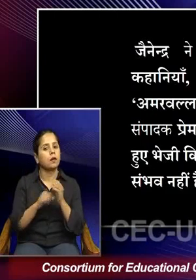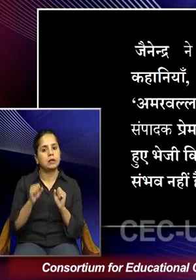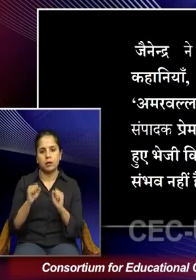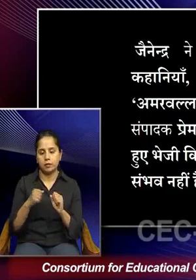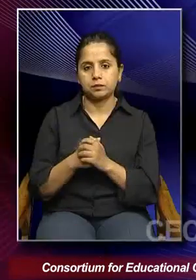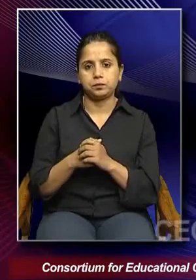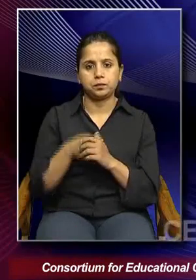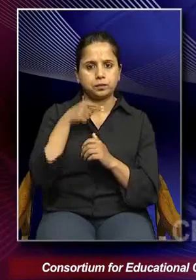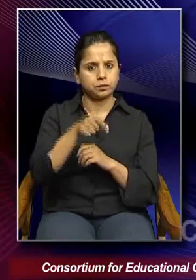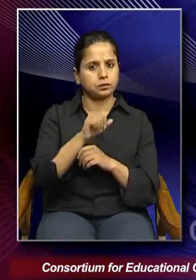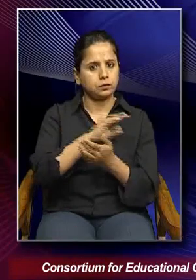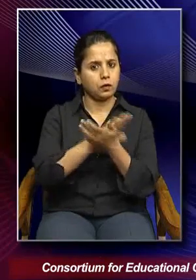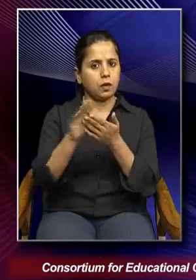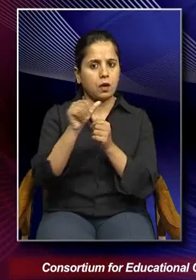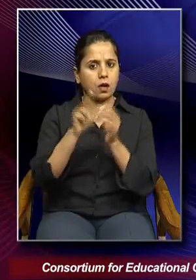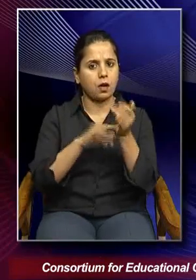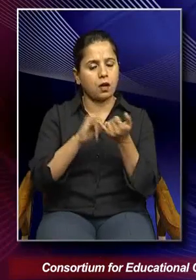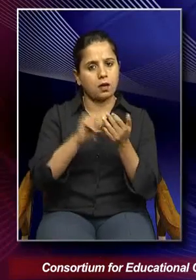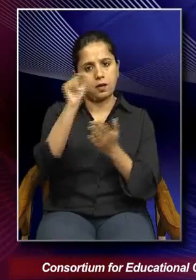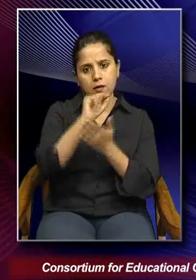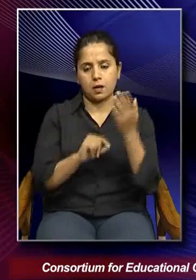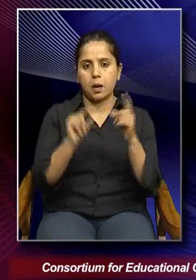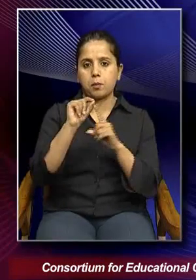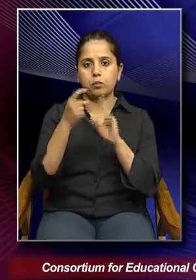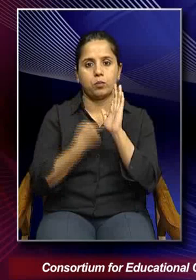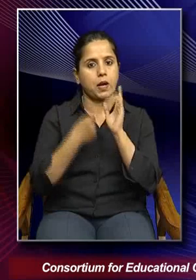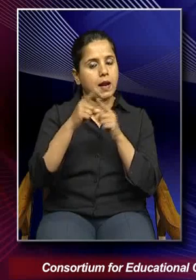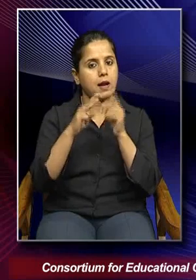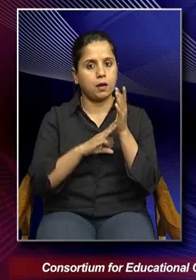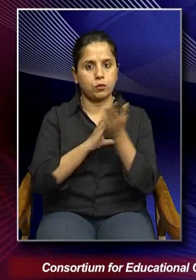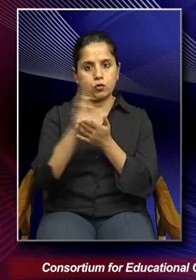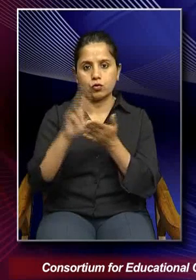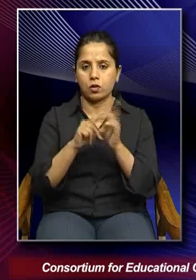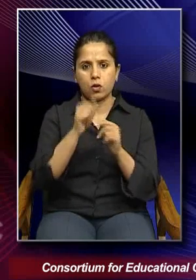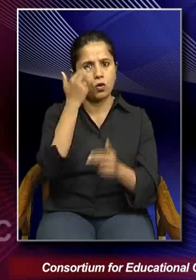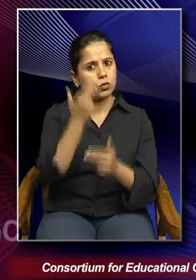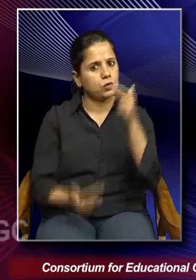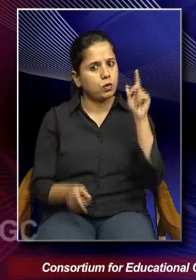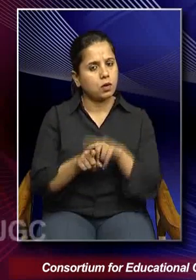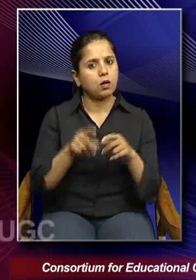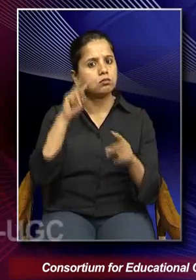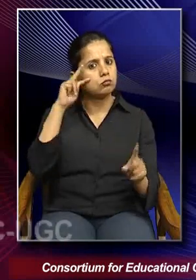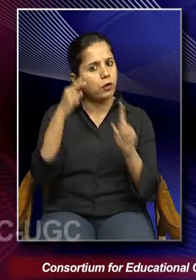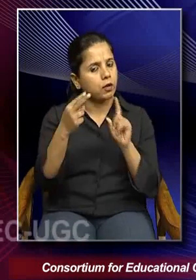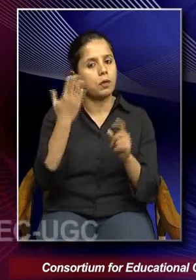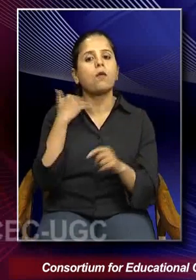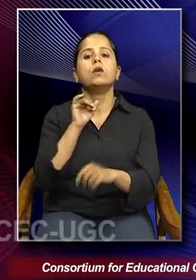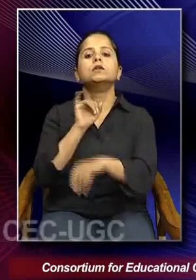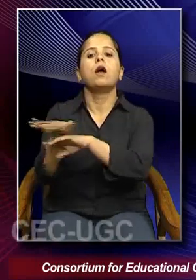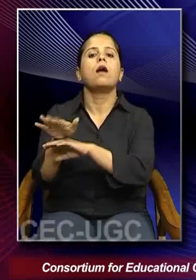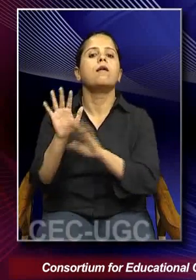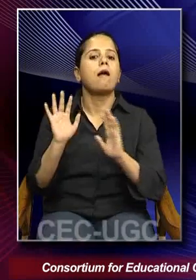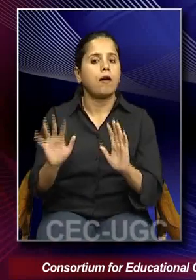हंस पत्रिका के लिए भी प्रेमचंद के पास इन कहानियां को इसी दृष्टि से भेजो गया